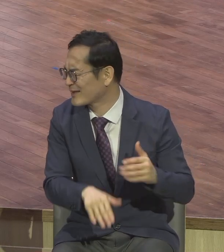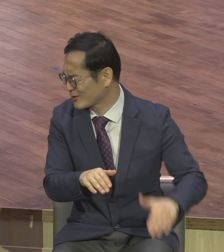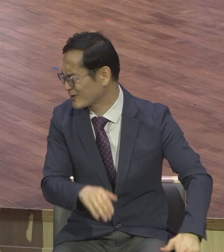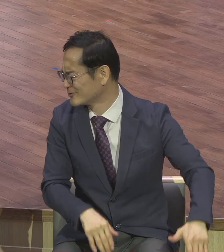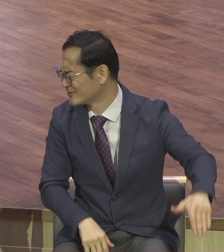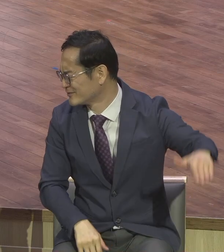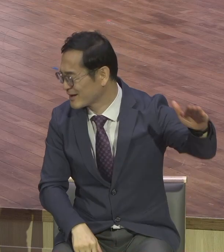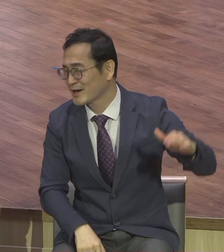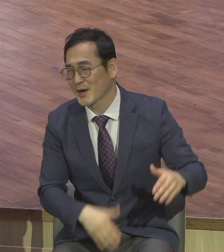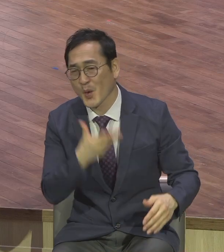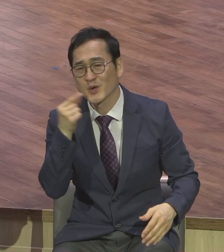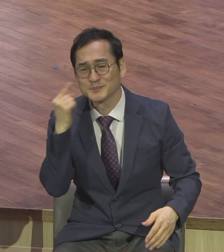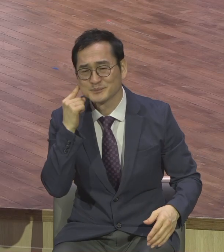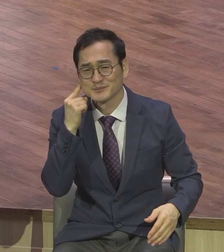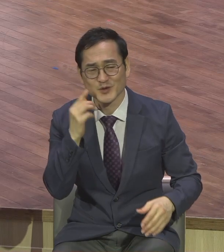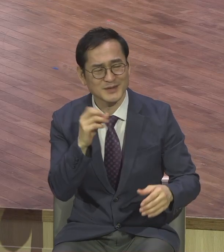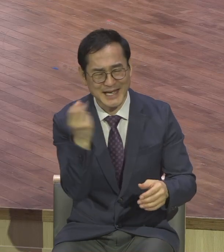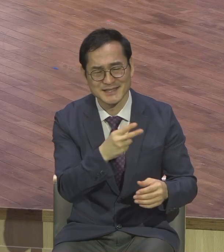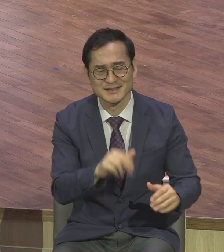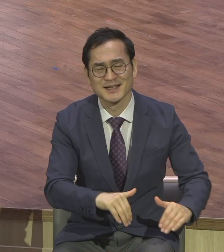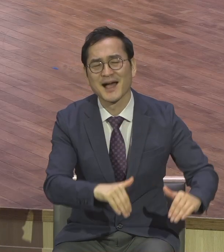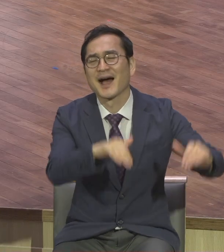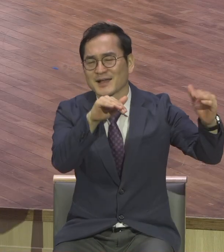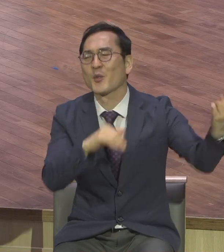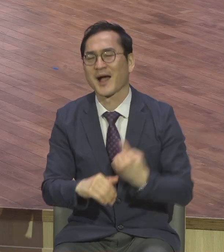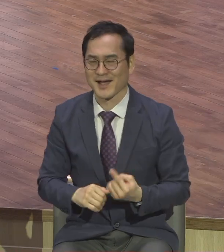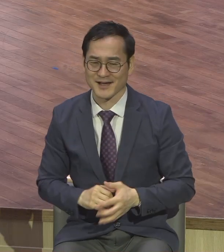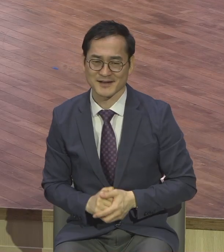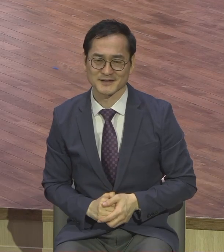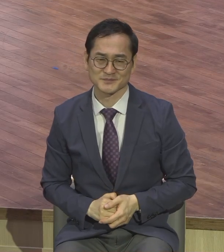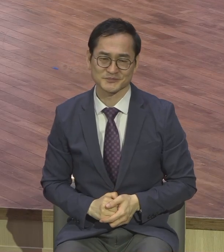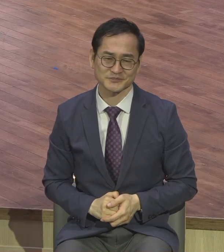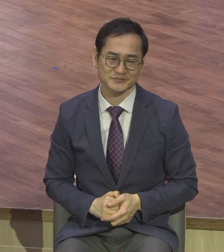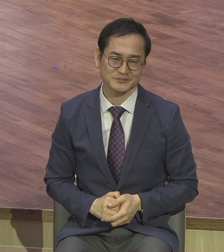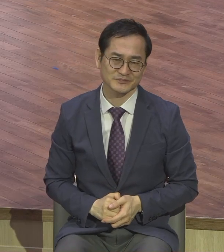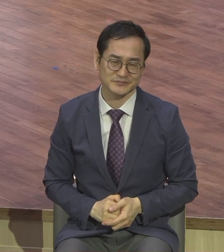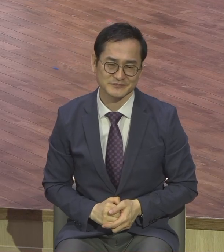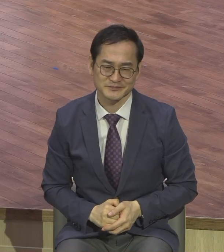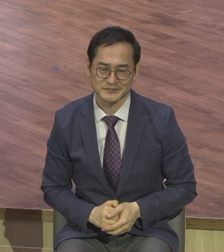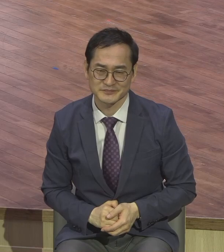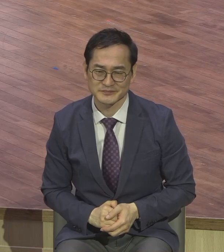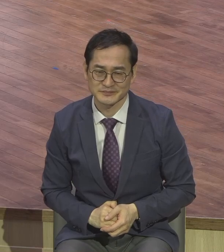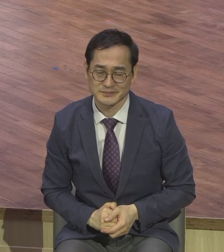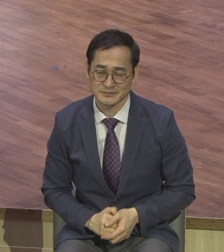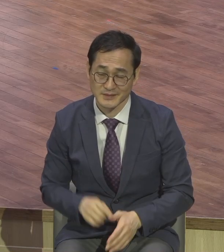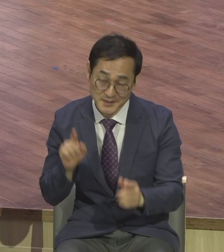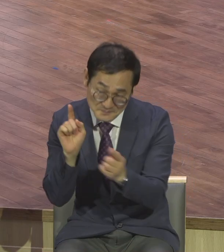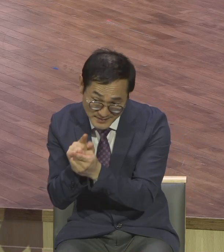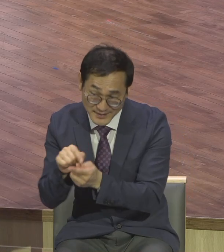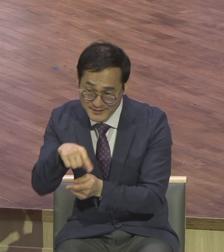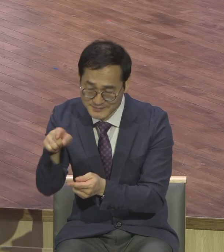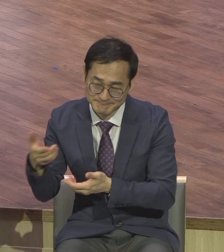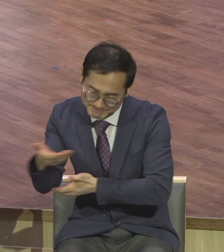찍으십시오. 저는 그러고 다닐다. 사진 찍으라고. 비디오 돌리라고.